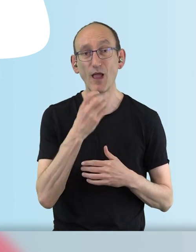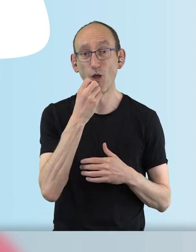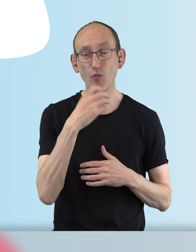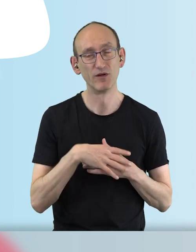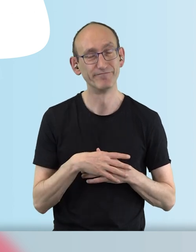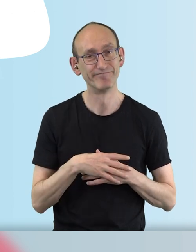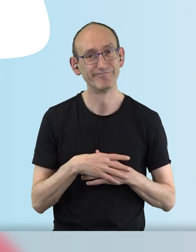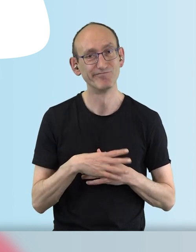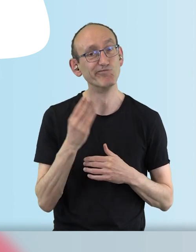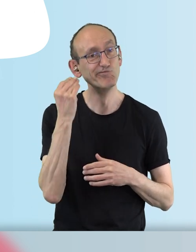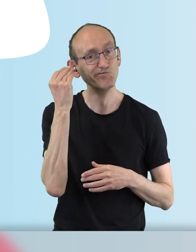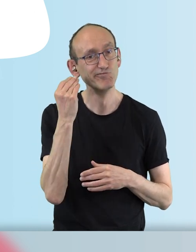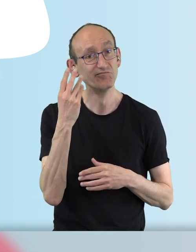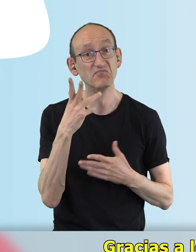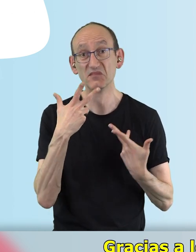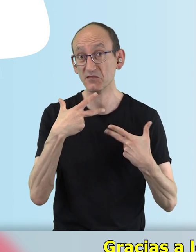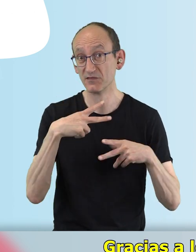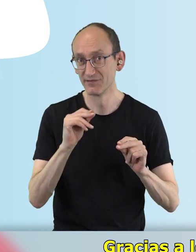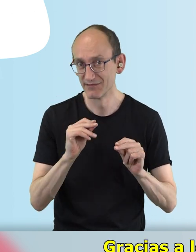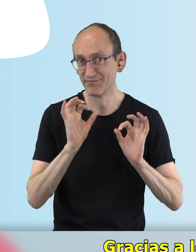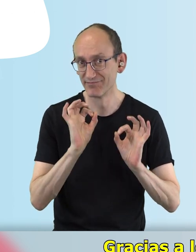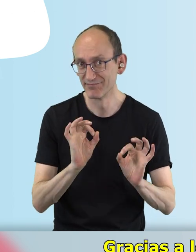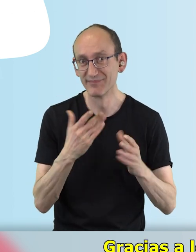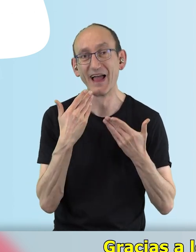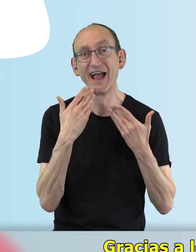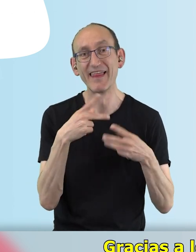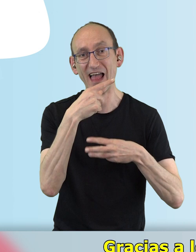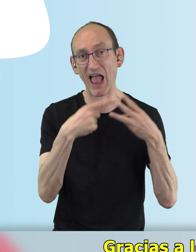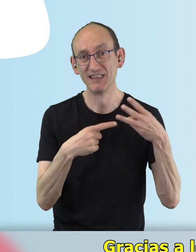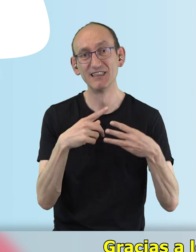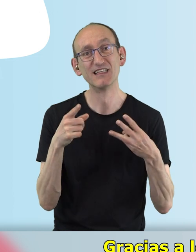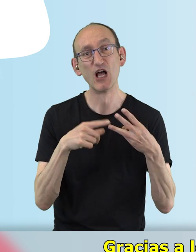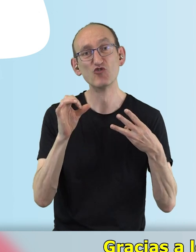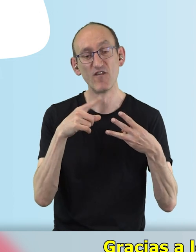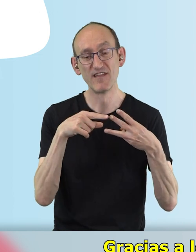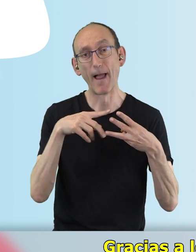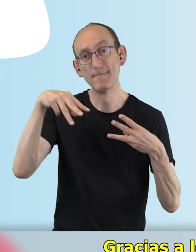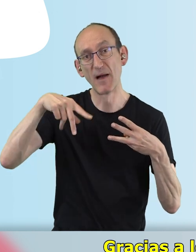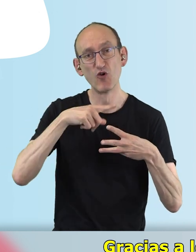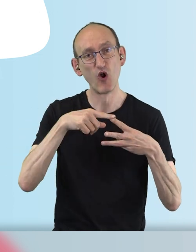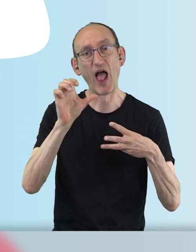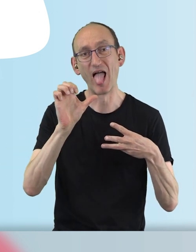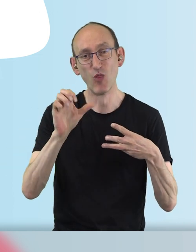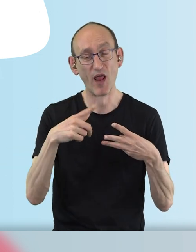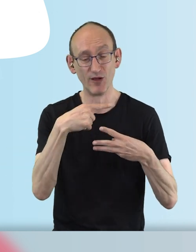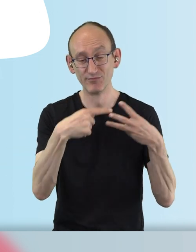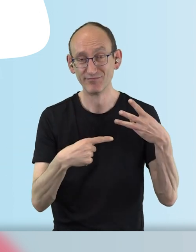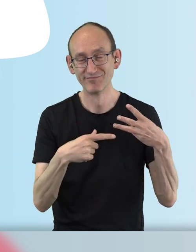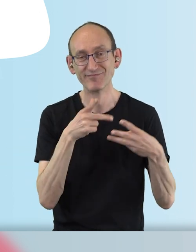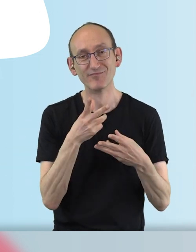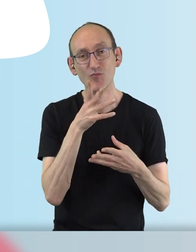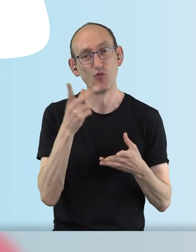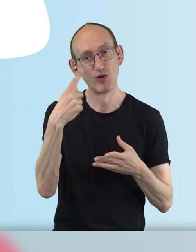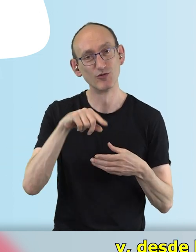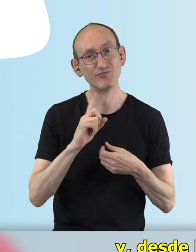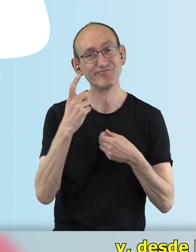Bueno, yo creo que hemos terminado. Gracias a los tres, a Sofía, a Manolo y a Eduardo por haber